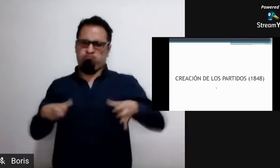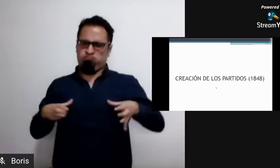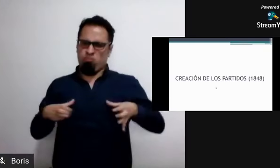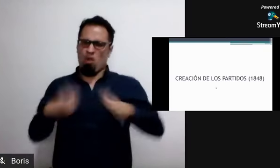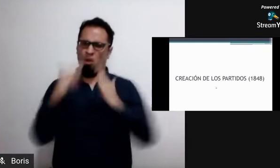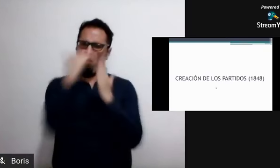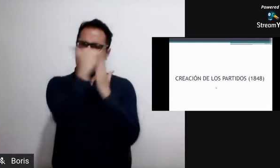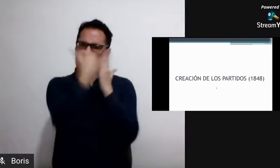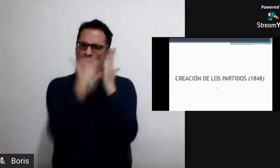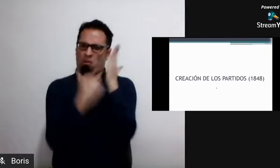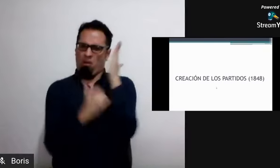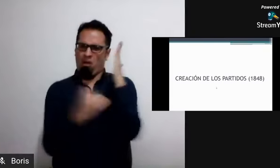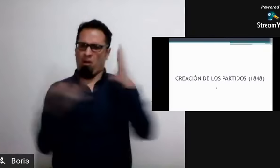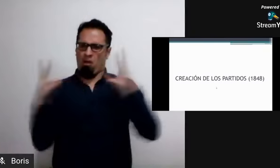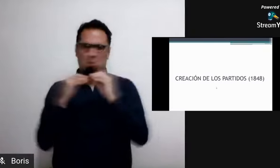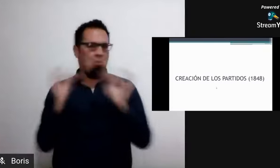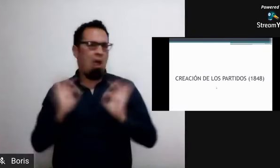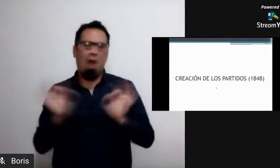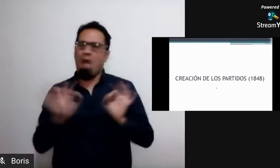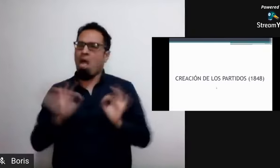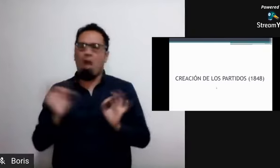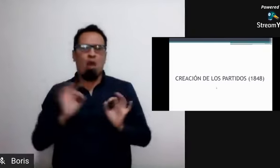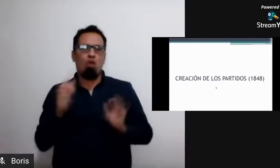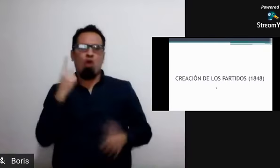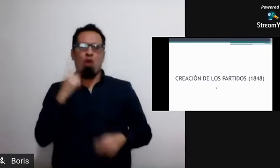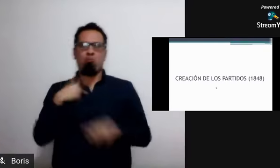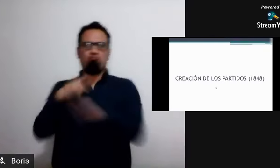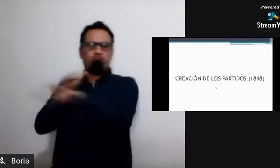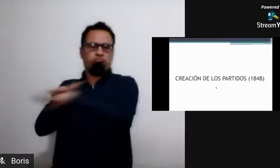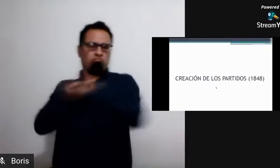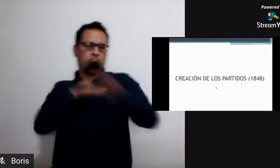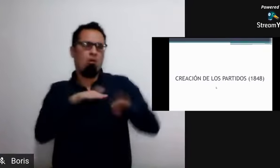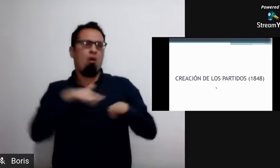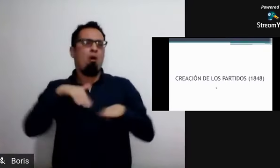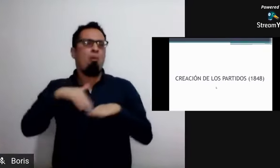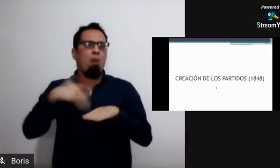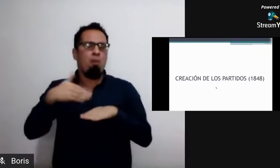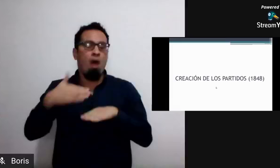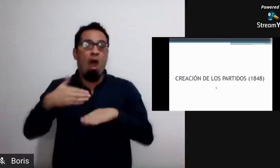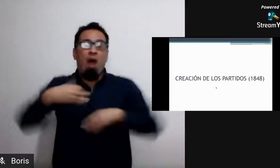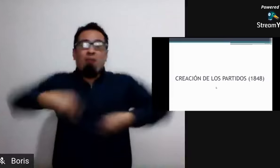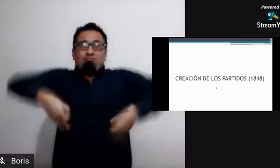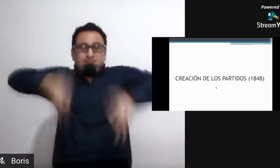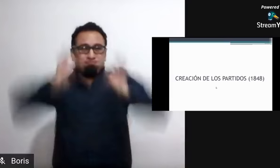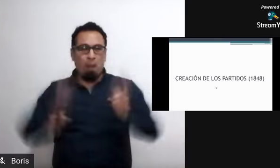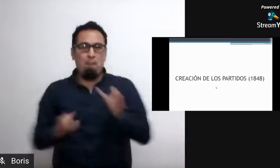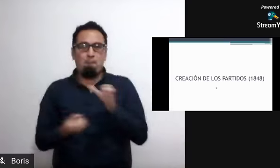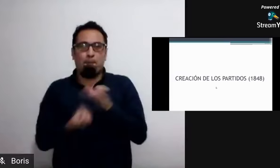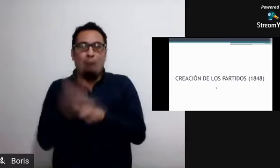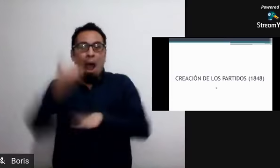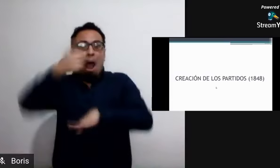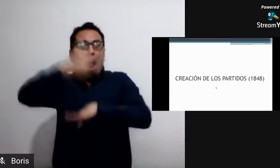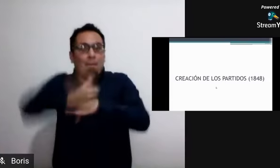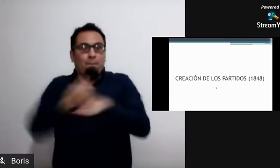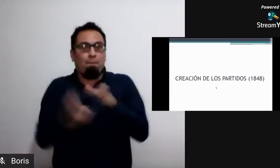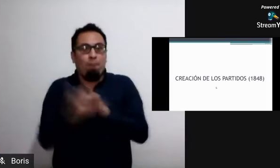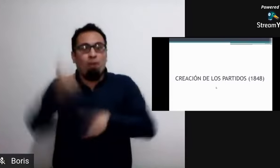las propuestas de Simón Bolívar, pero no había unos partidos constituidos con una asamblea, con unos